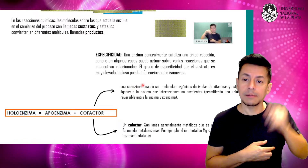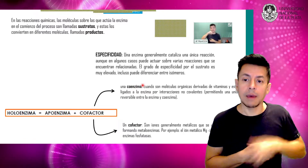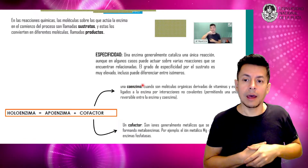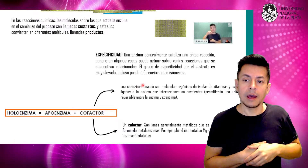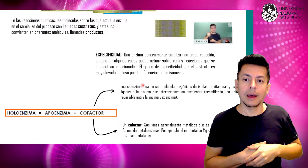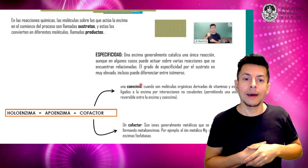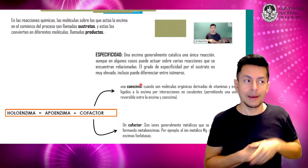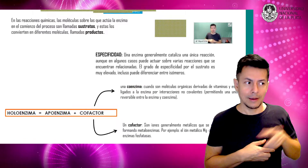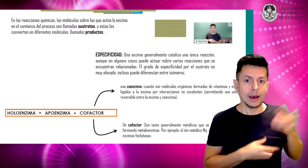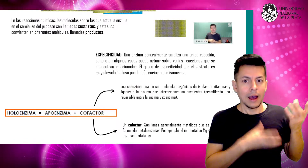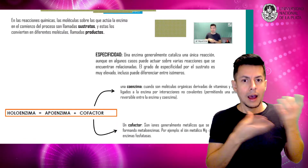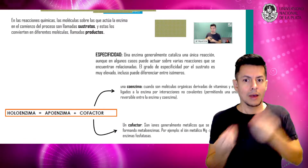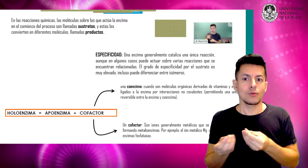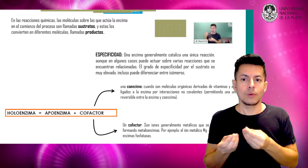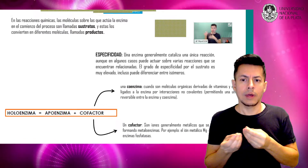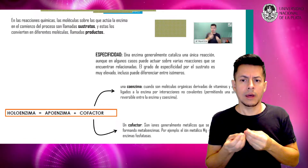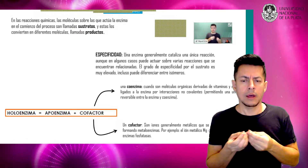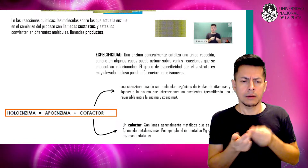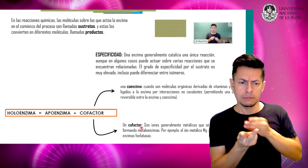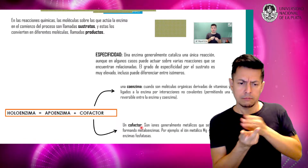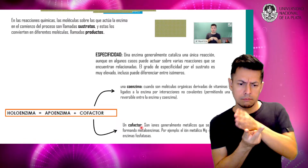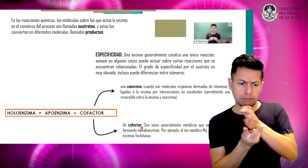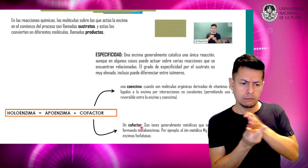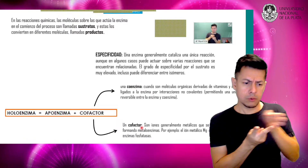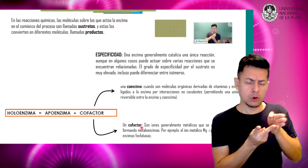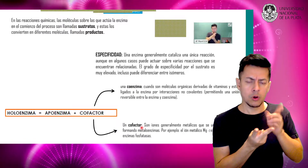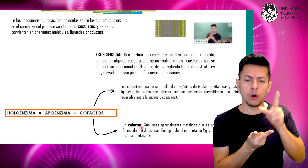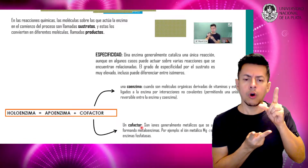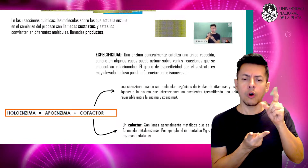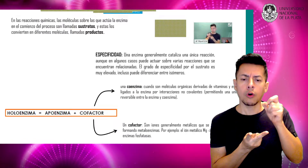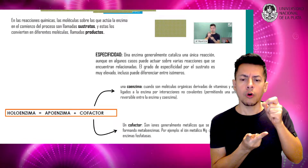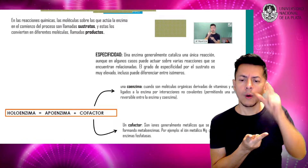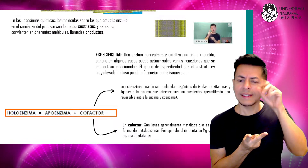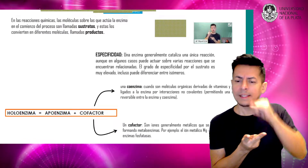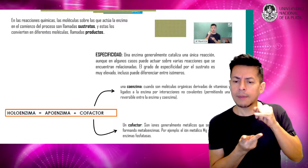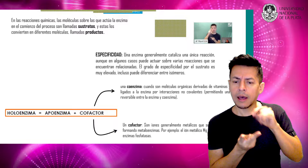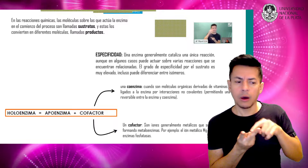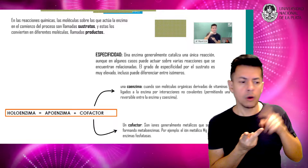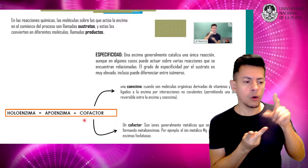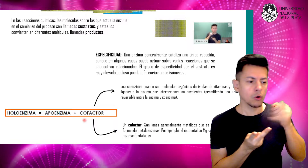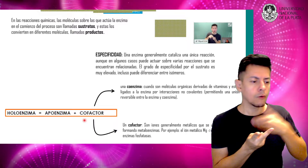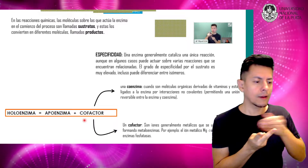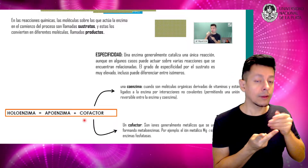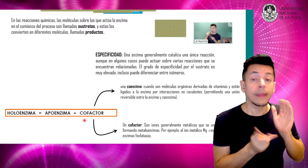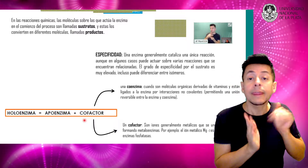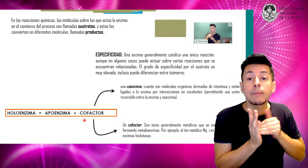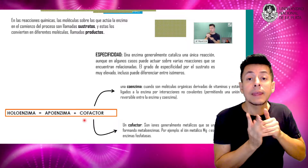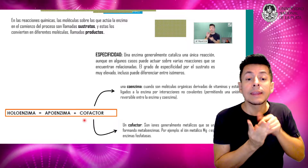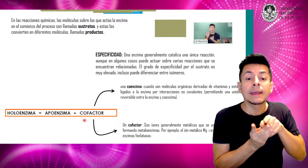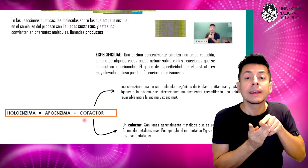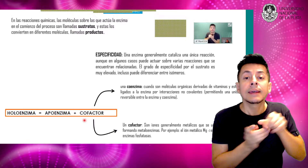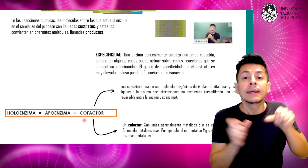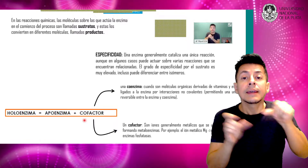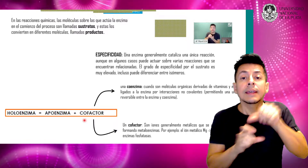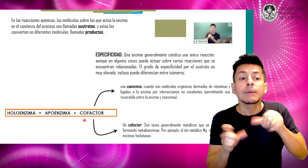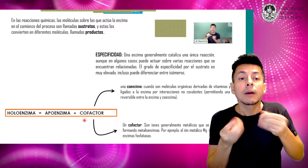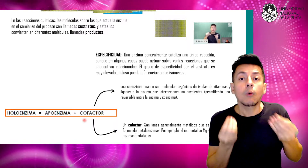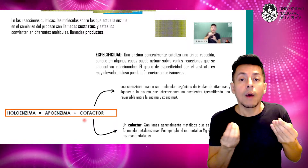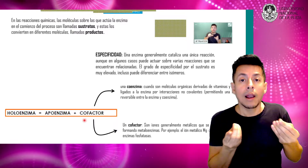que se clasifica en coenzima o cofactor? Bueno, dependiendo de la identidad química de ese compuesto que se le une.